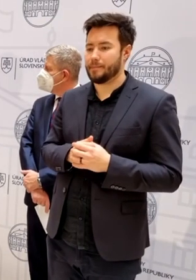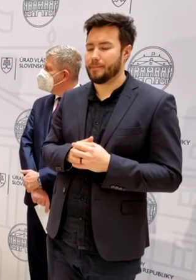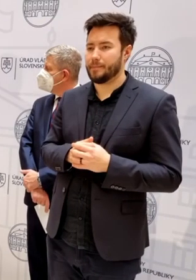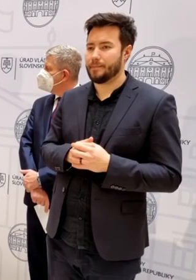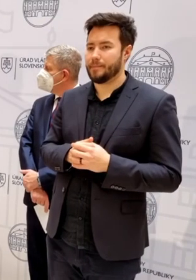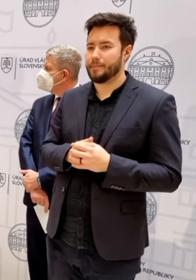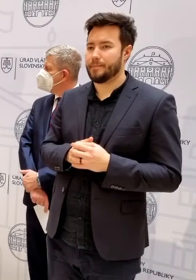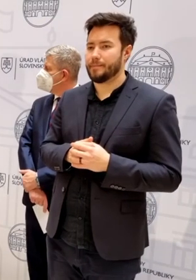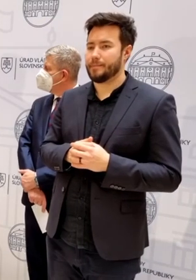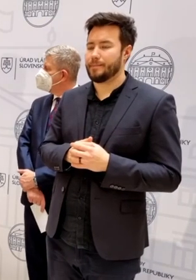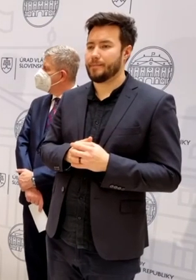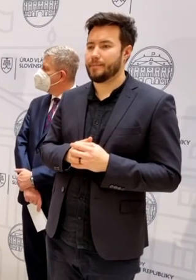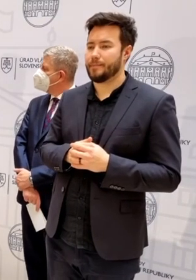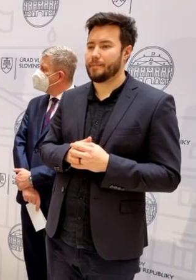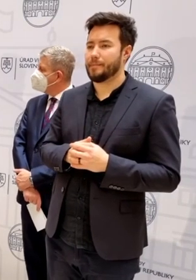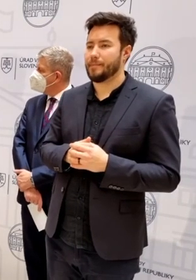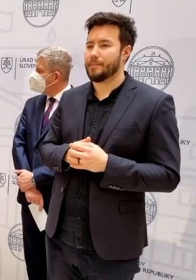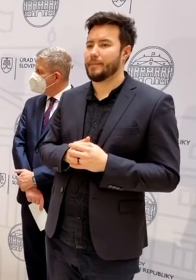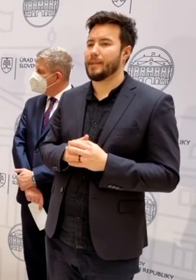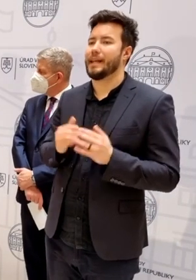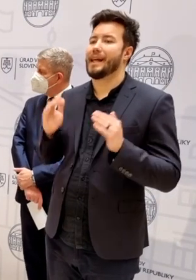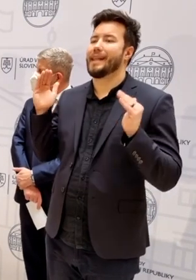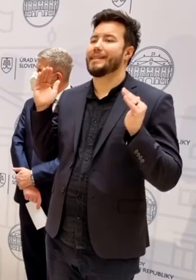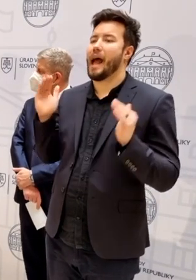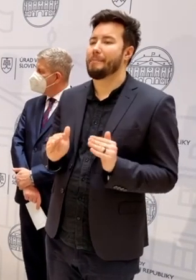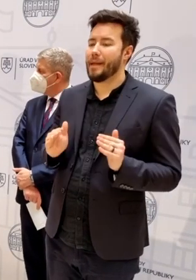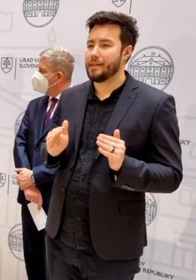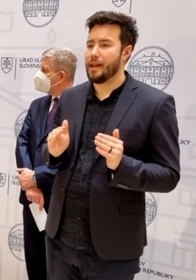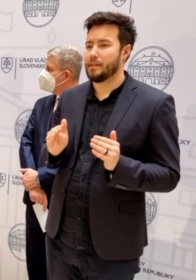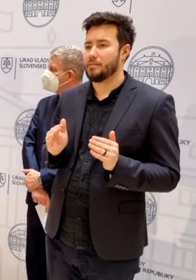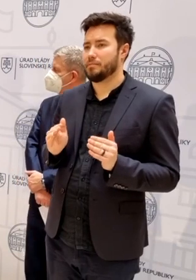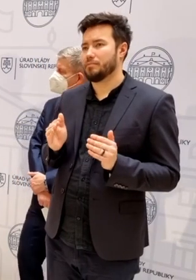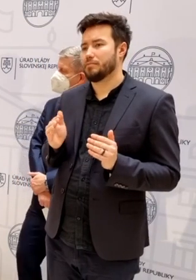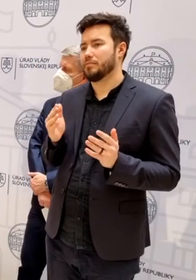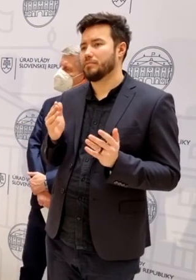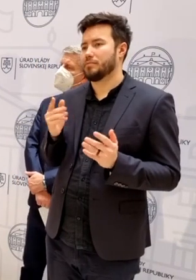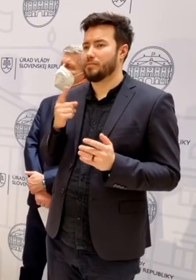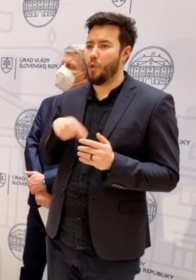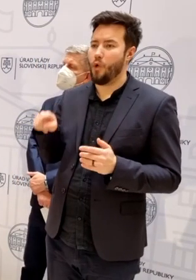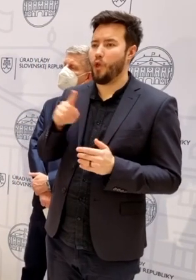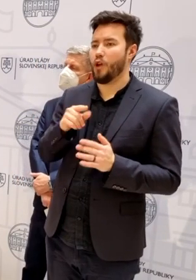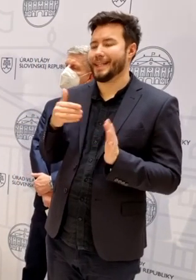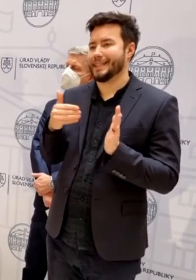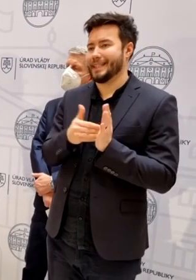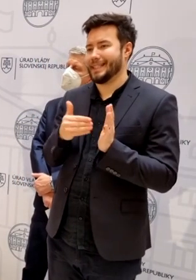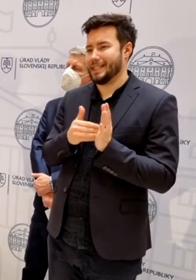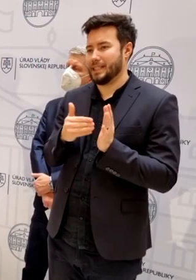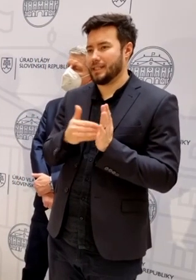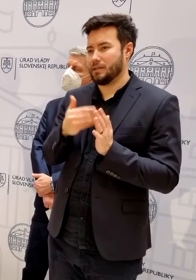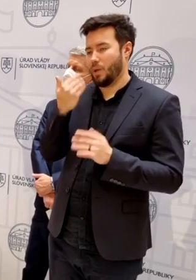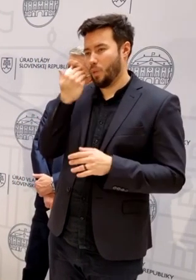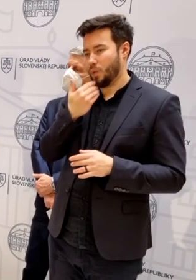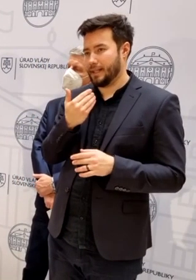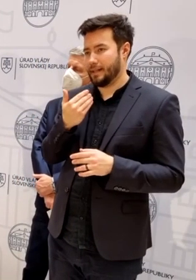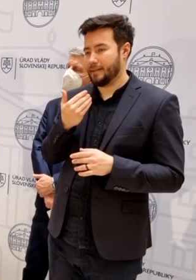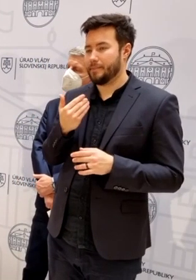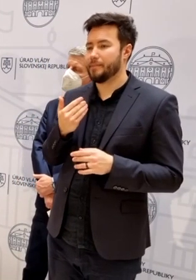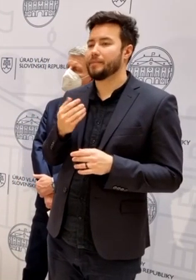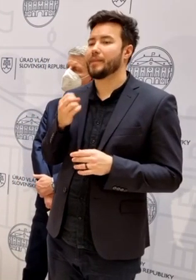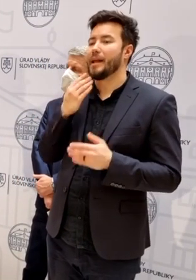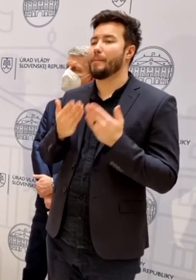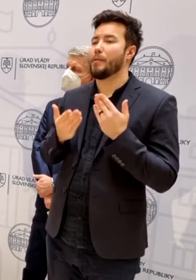vlastne najmenej tá incidencia je okolo 1000, čo stále v porovnaní s